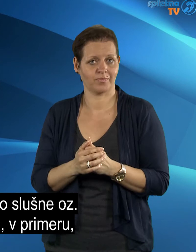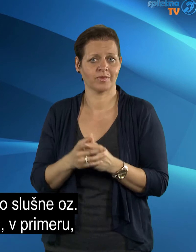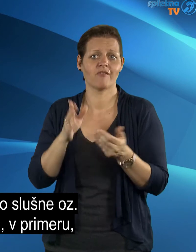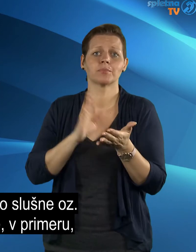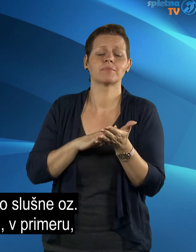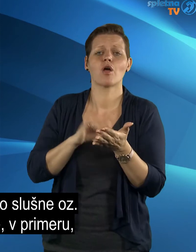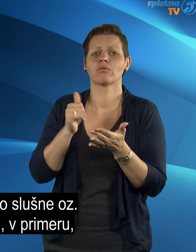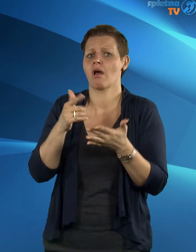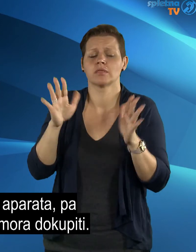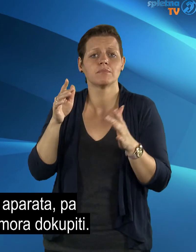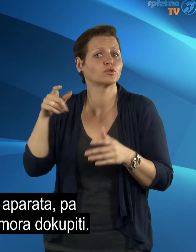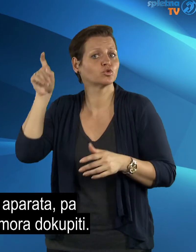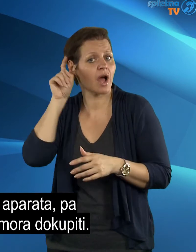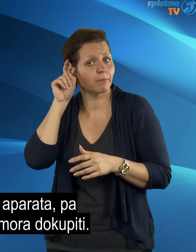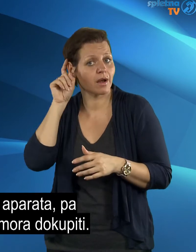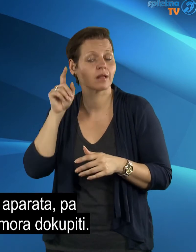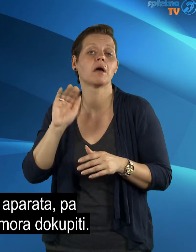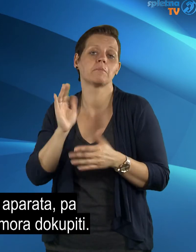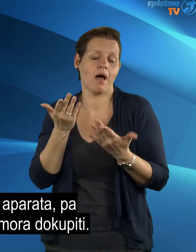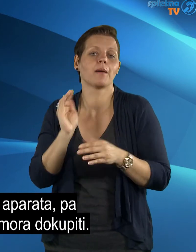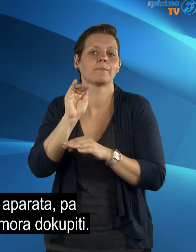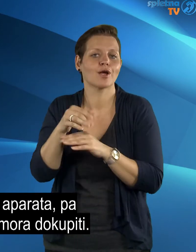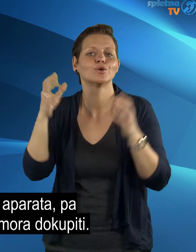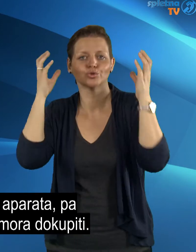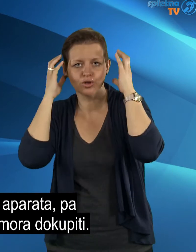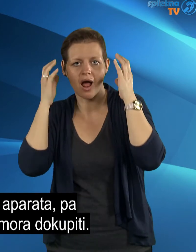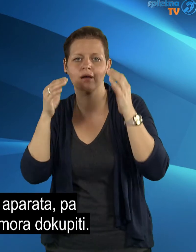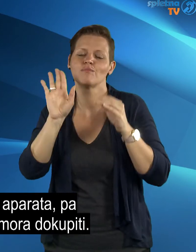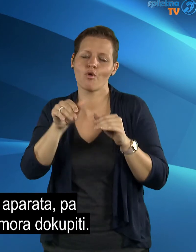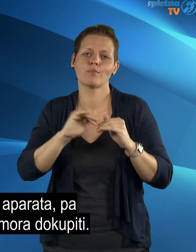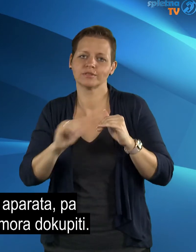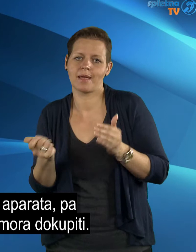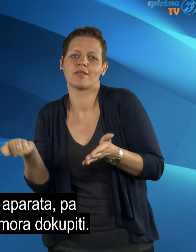slušnega aparata, pa preko slušalk, ki jih mora dokupiti.